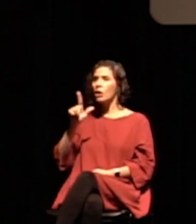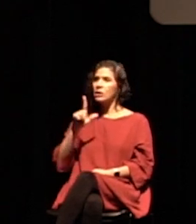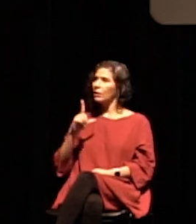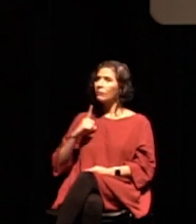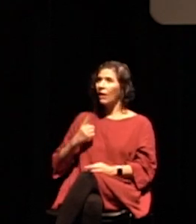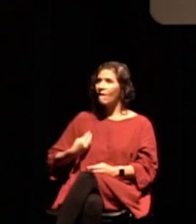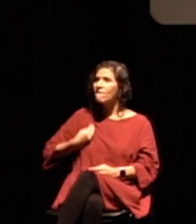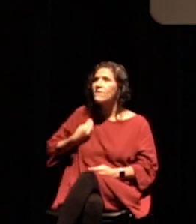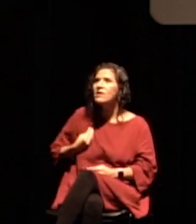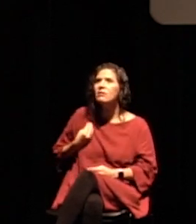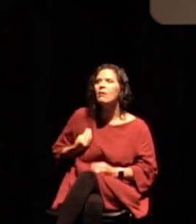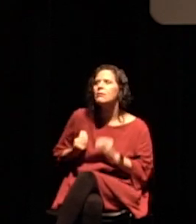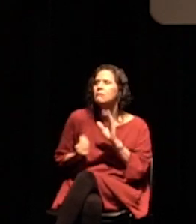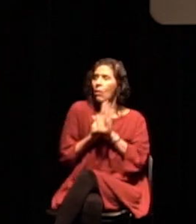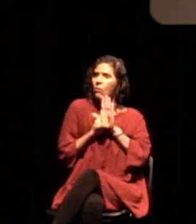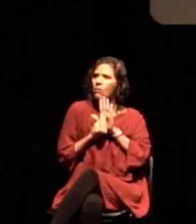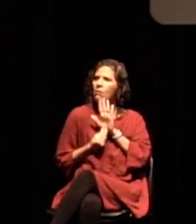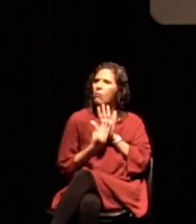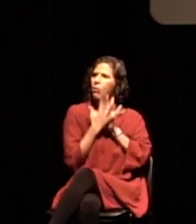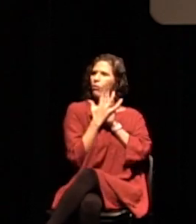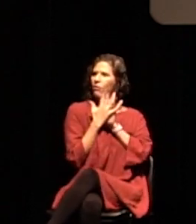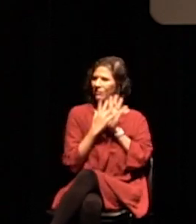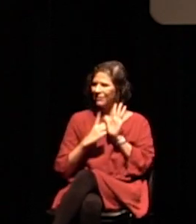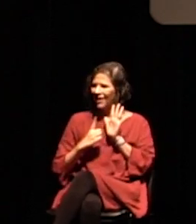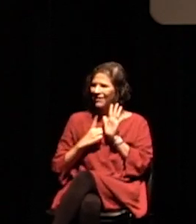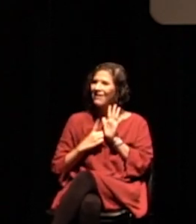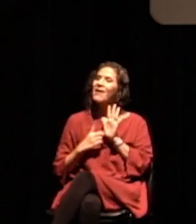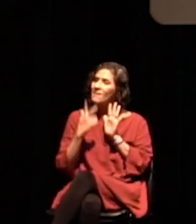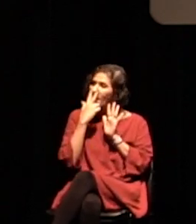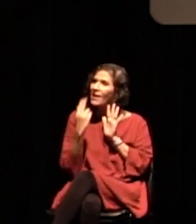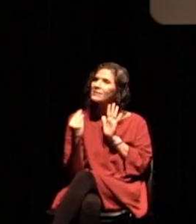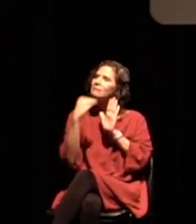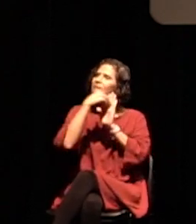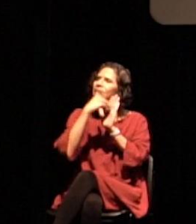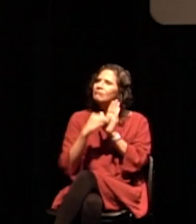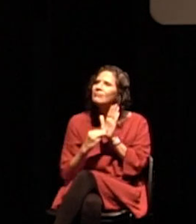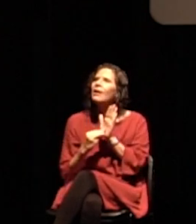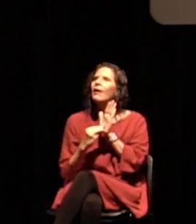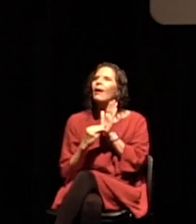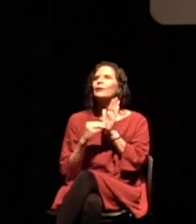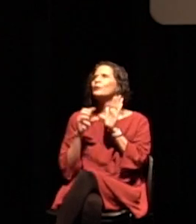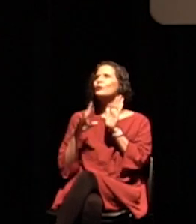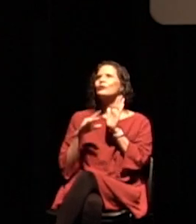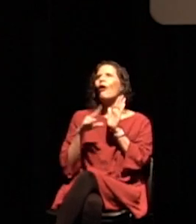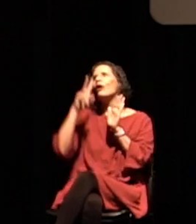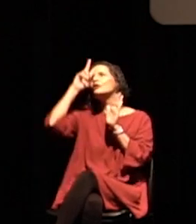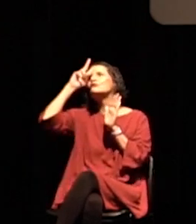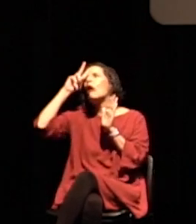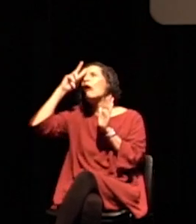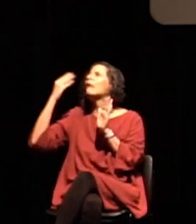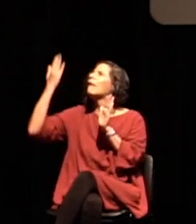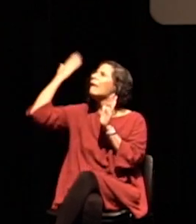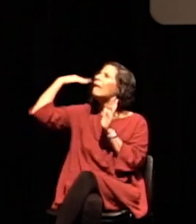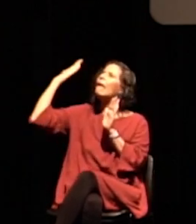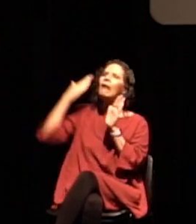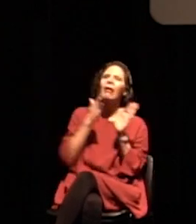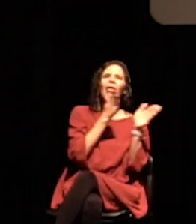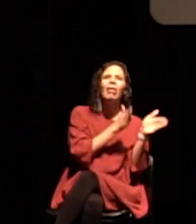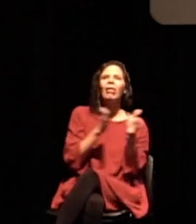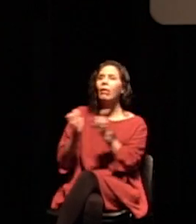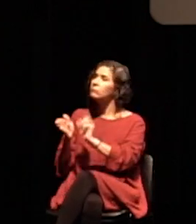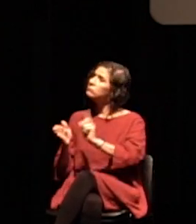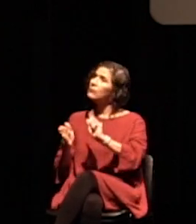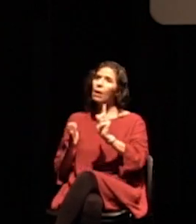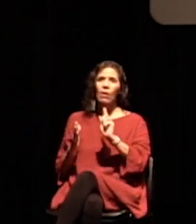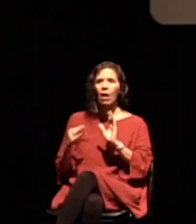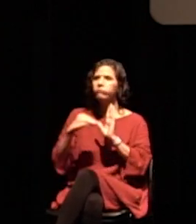presente que supera e muito toda a questão historicista que ela também contém.